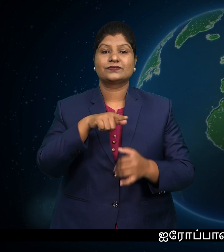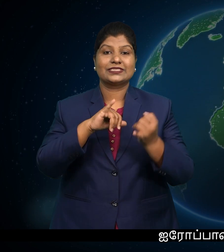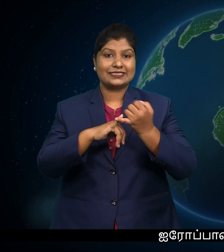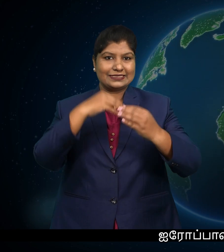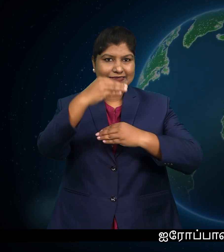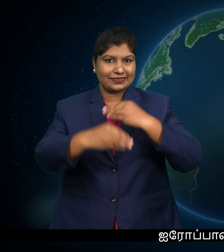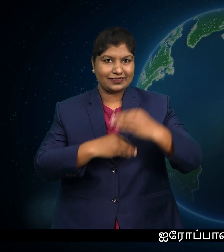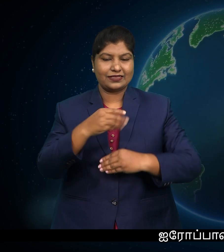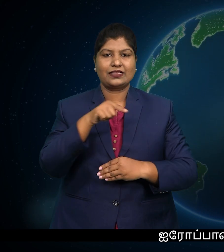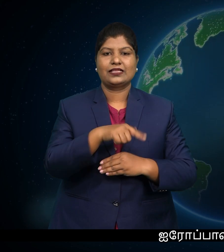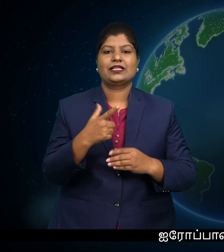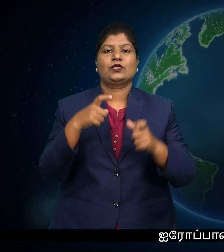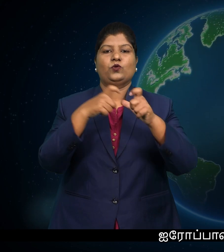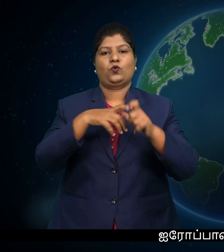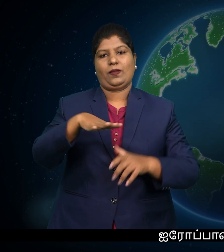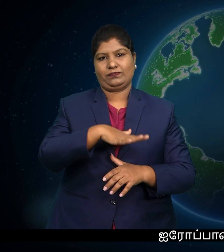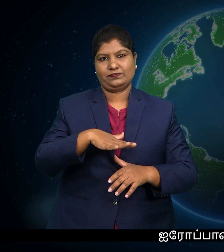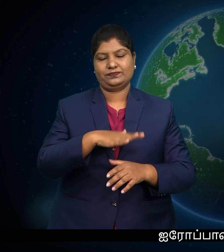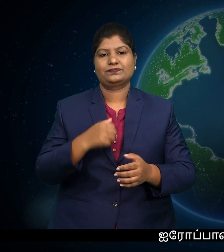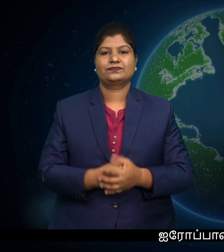ஐரோப்பாவின் பருவங்கள்.